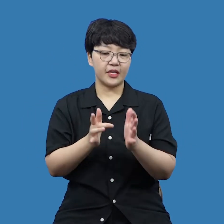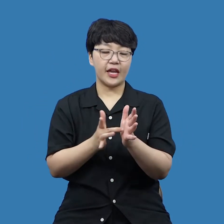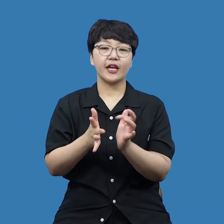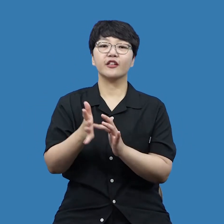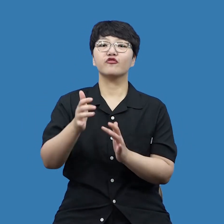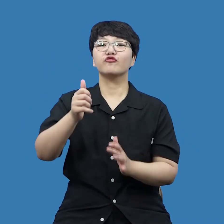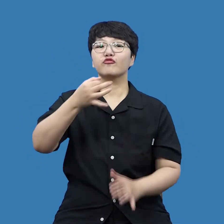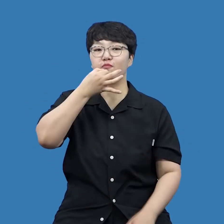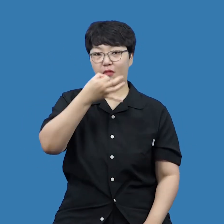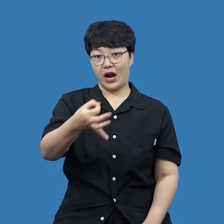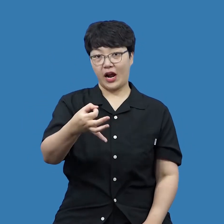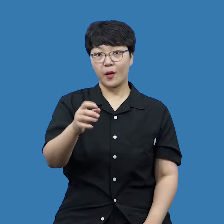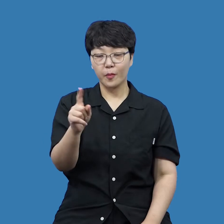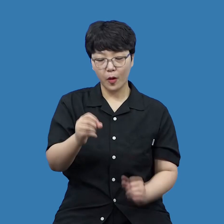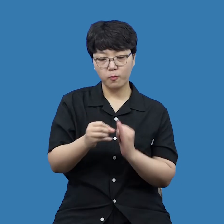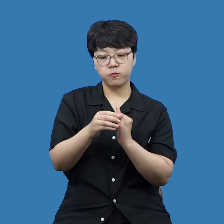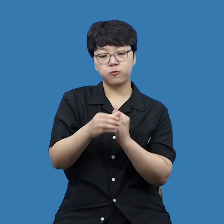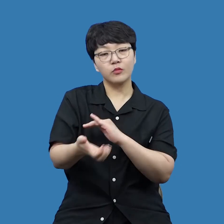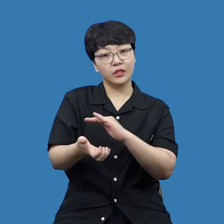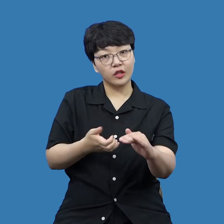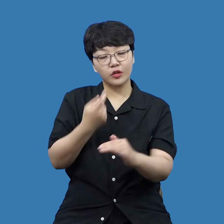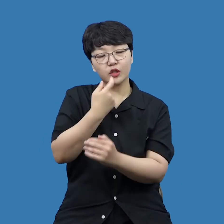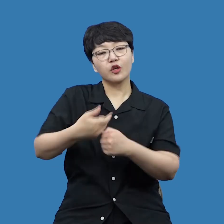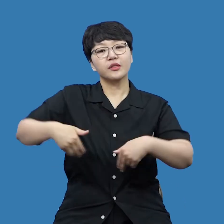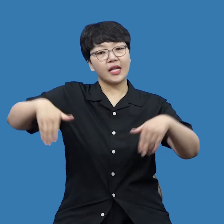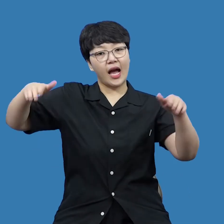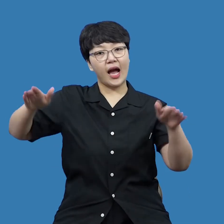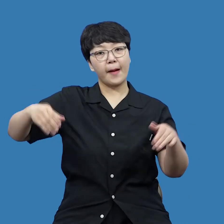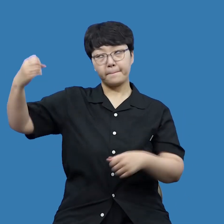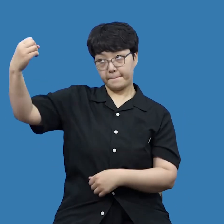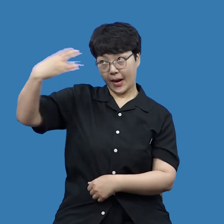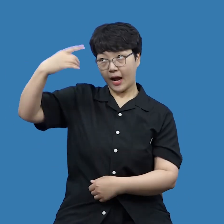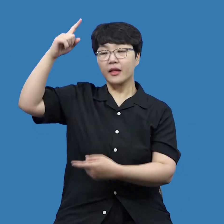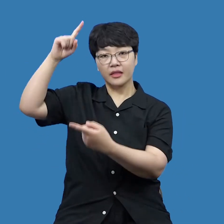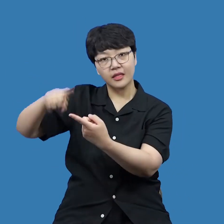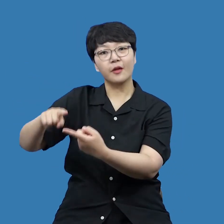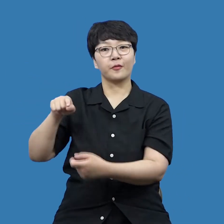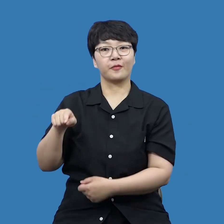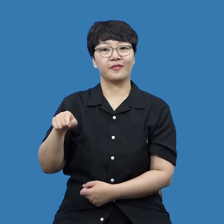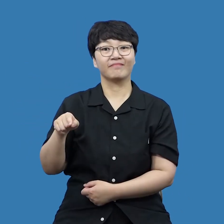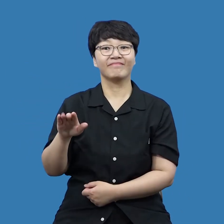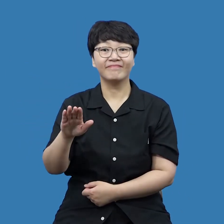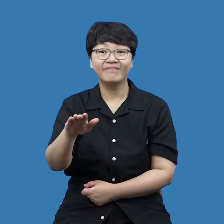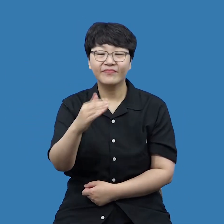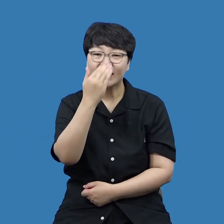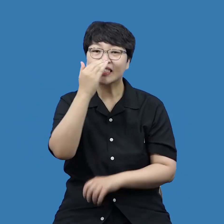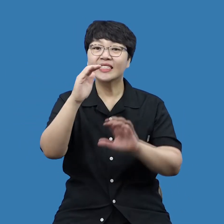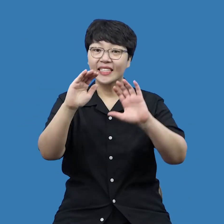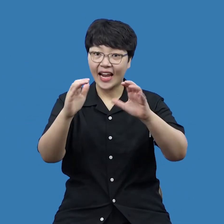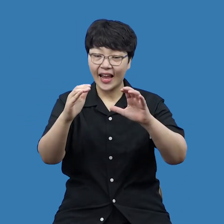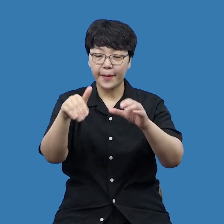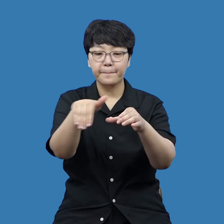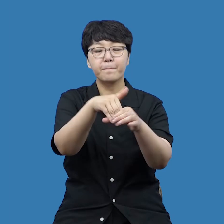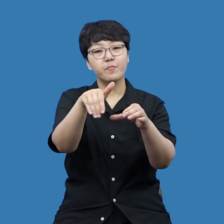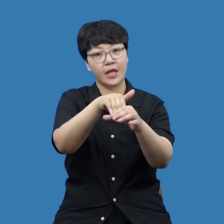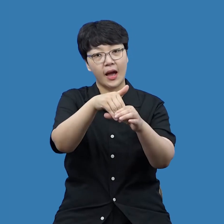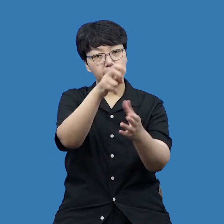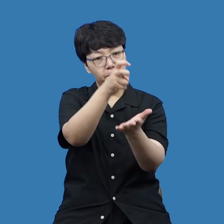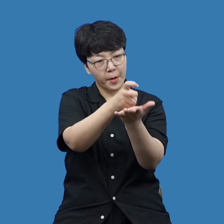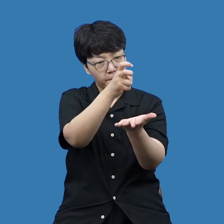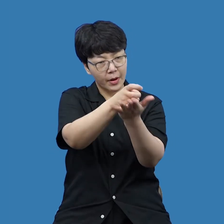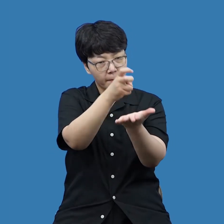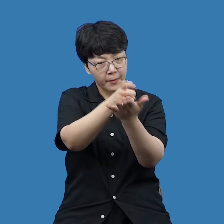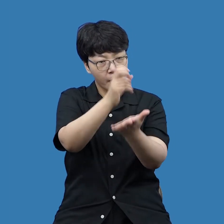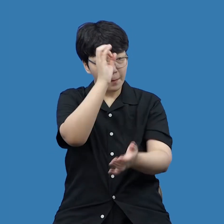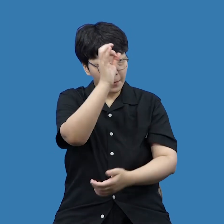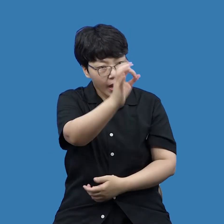잉태하기 전에 천사가 일컬은 바로라. 유대 율법에 의하면 할례라는 것은 우리를